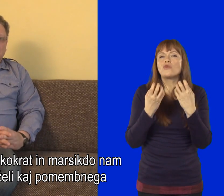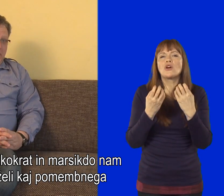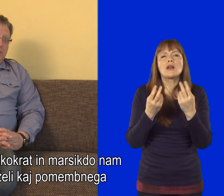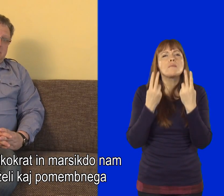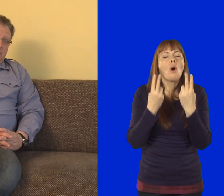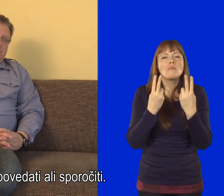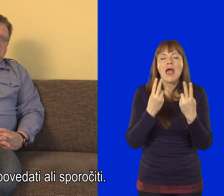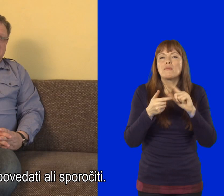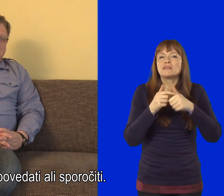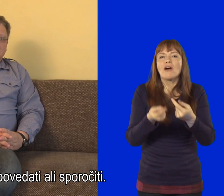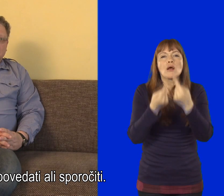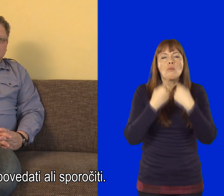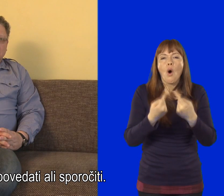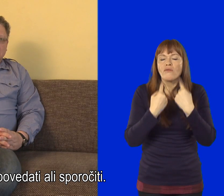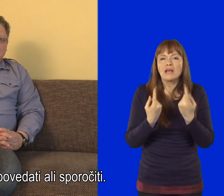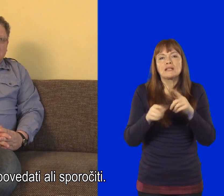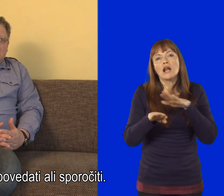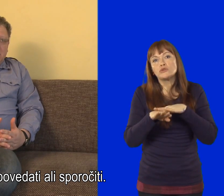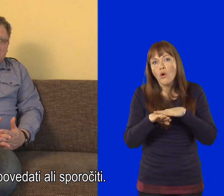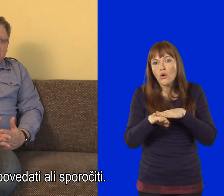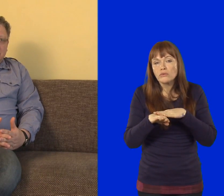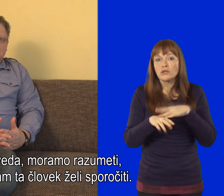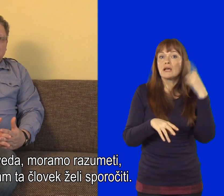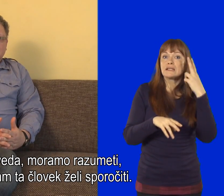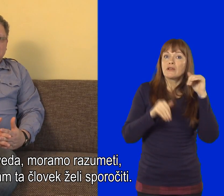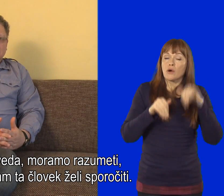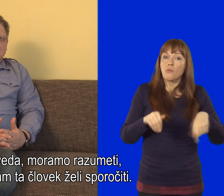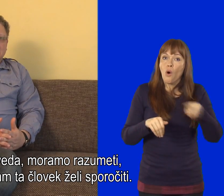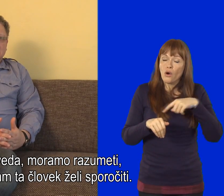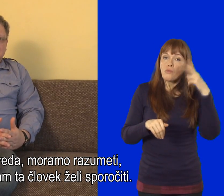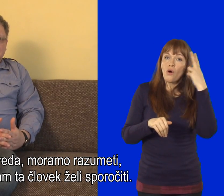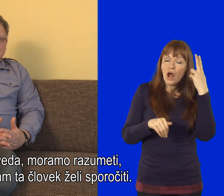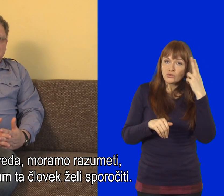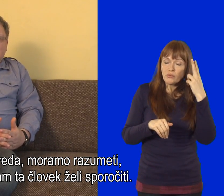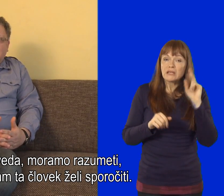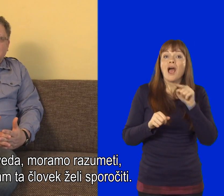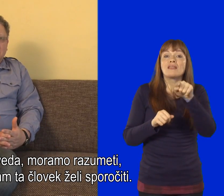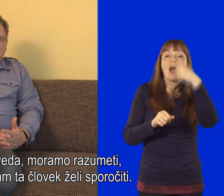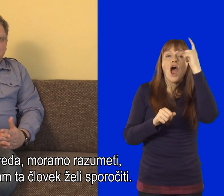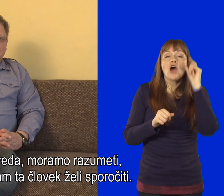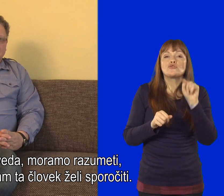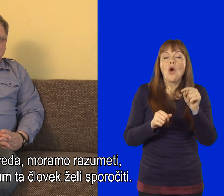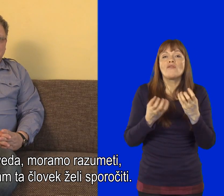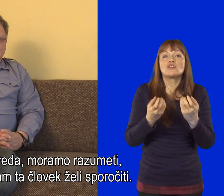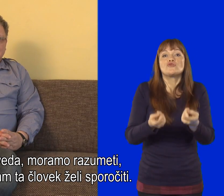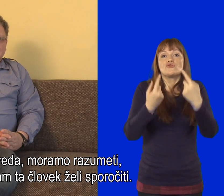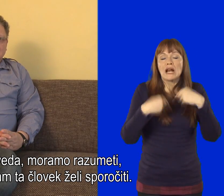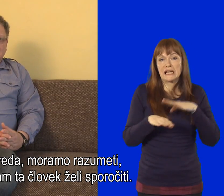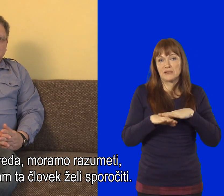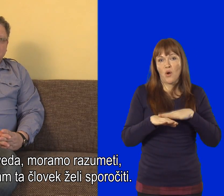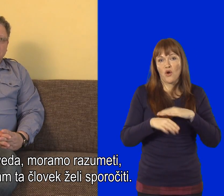kaj pomembnega povedati ali sporočiti, in seveda moramo razumeti, kaj nam ta človek